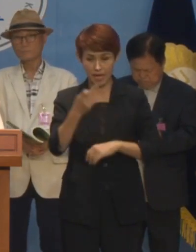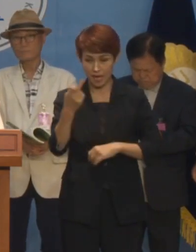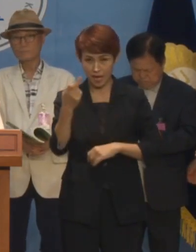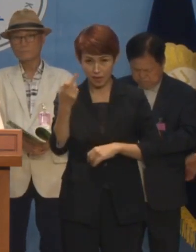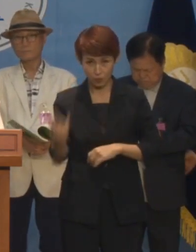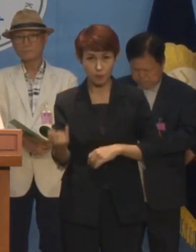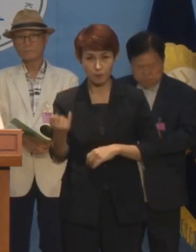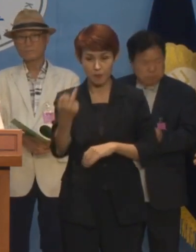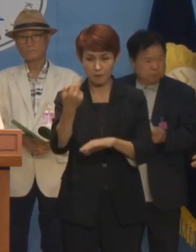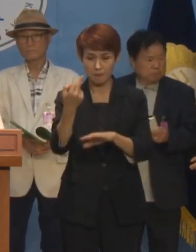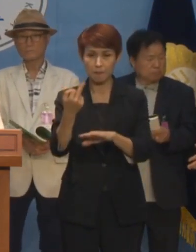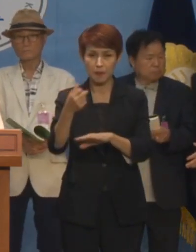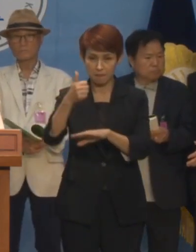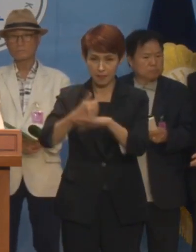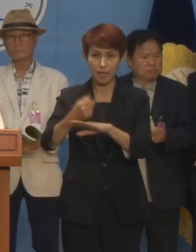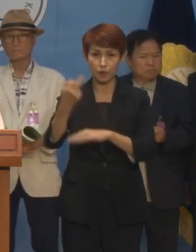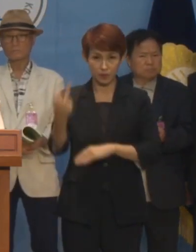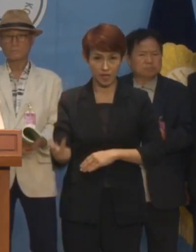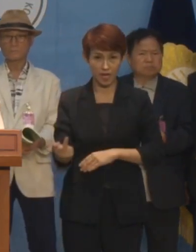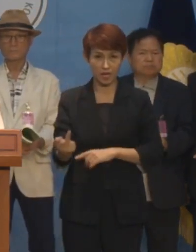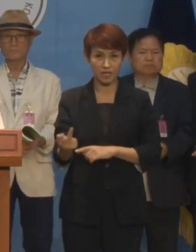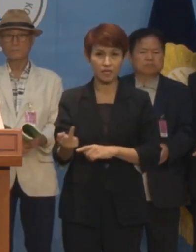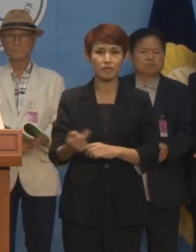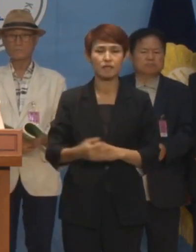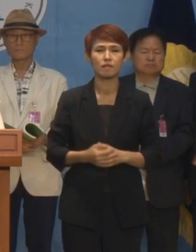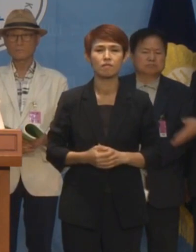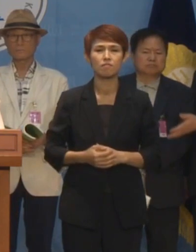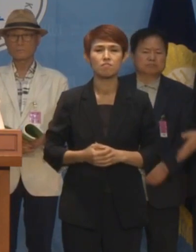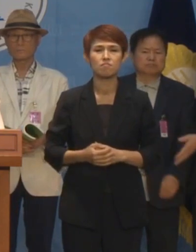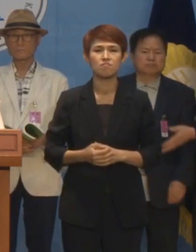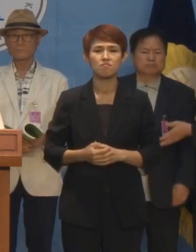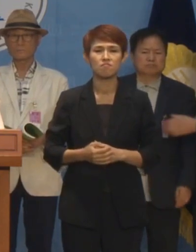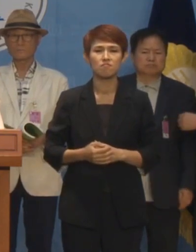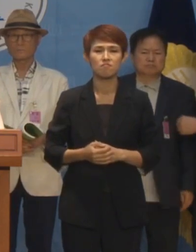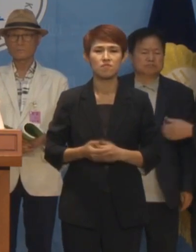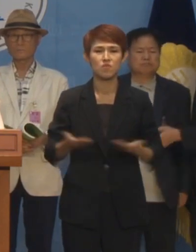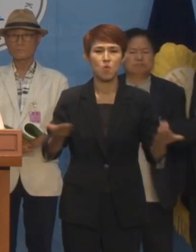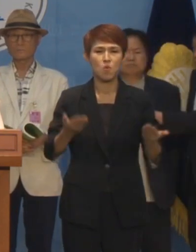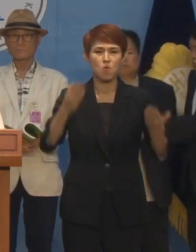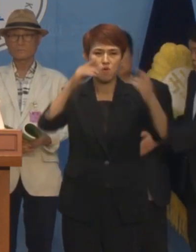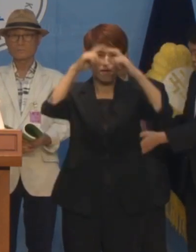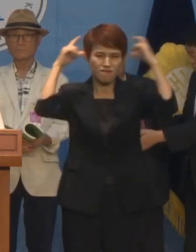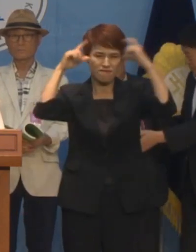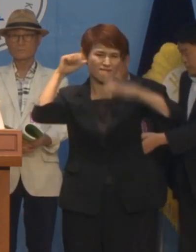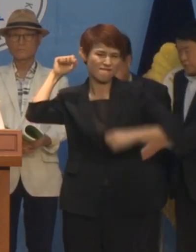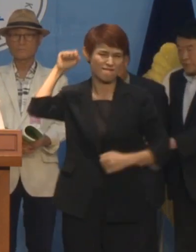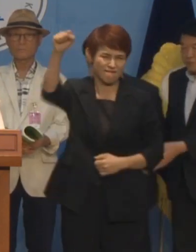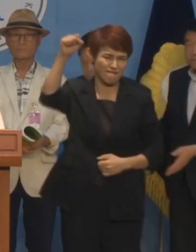있기 전에 노동운동을 한답시고 노동 현장에 뛰어들었다가